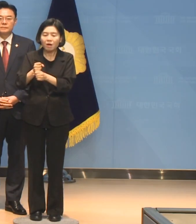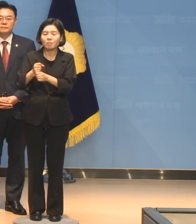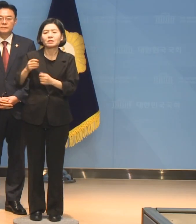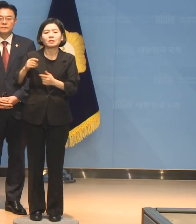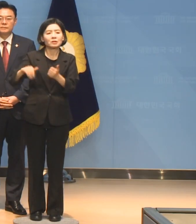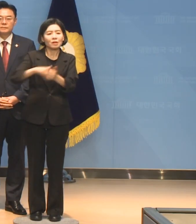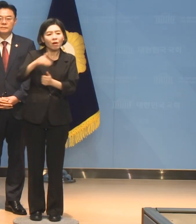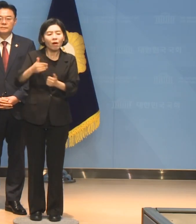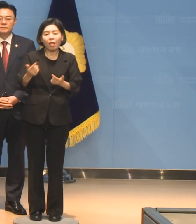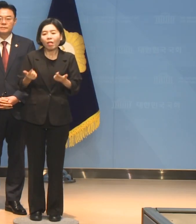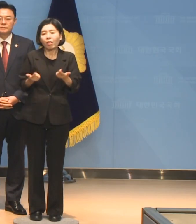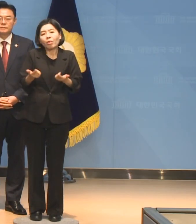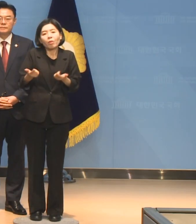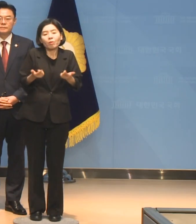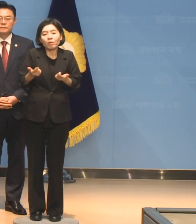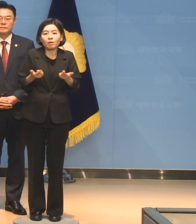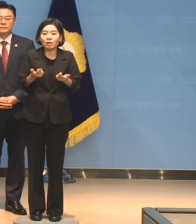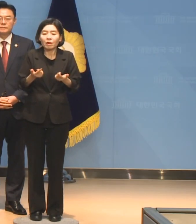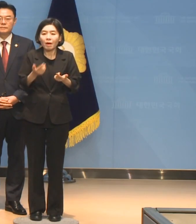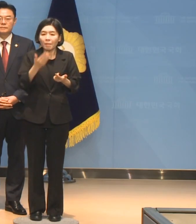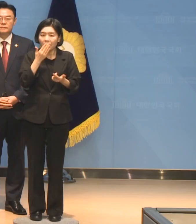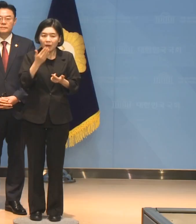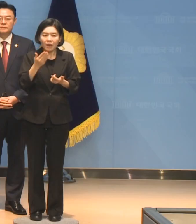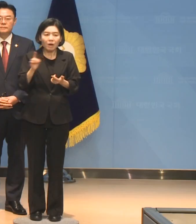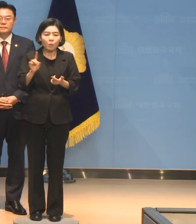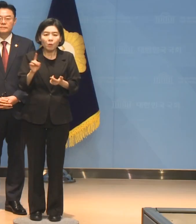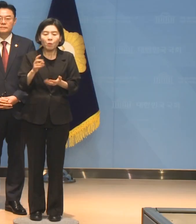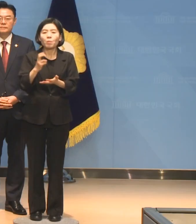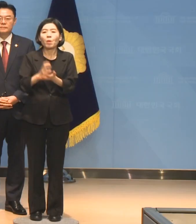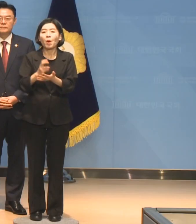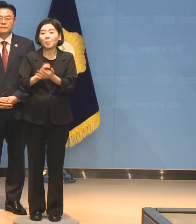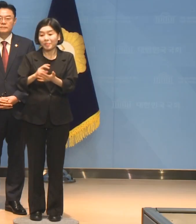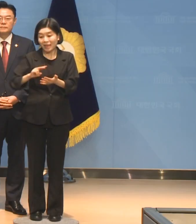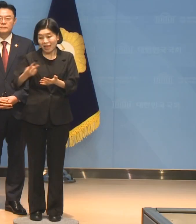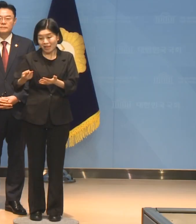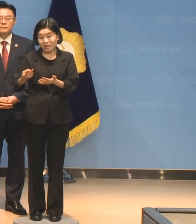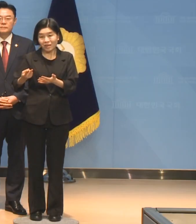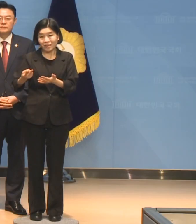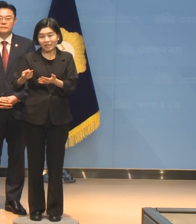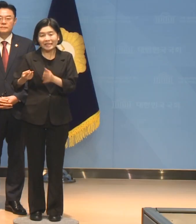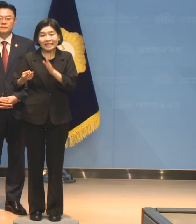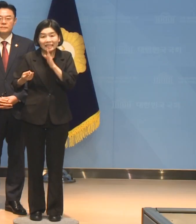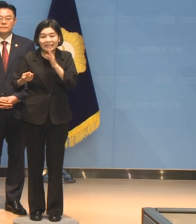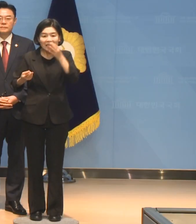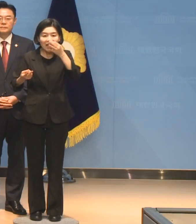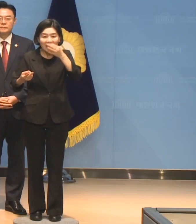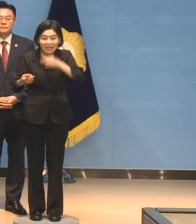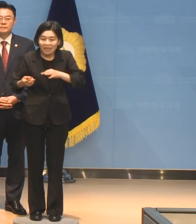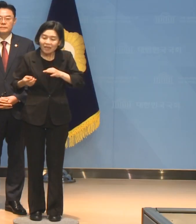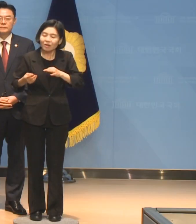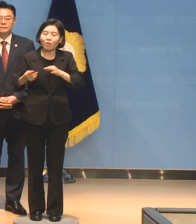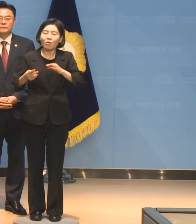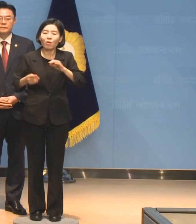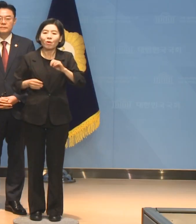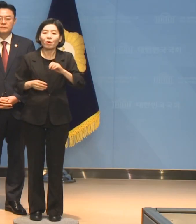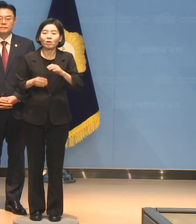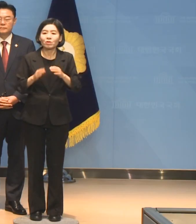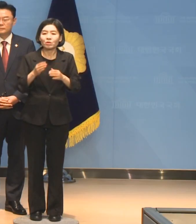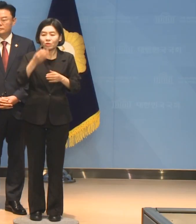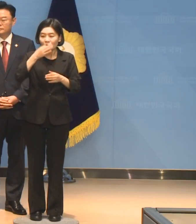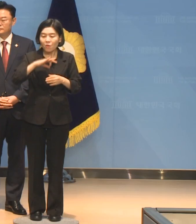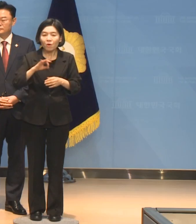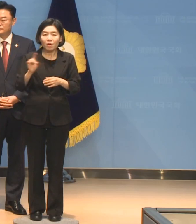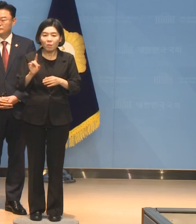유연하게 이 법 제도 개정의 실효성이 나오지 않는 그런 문제가